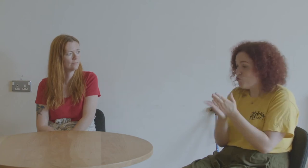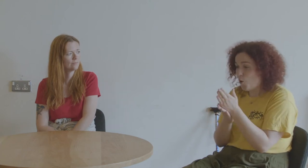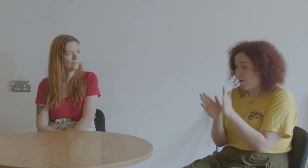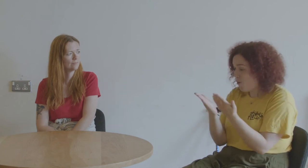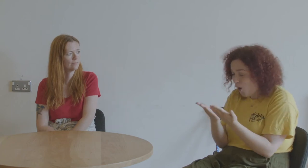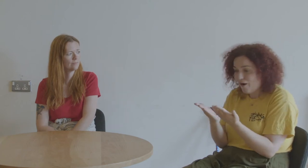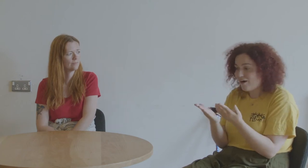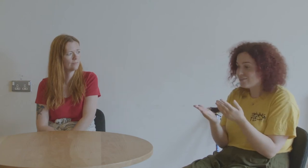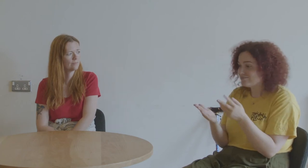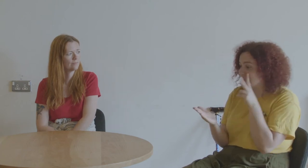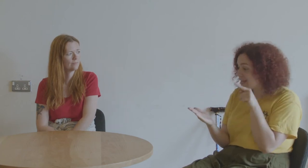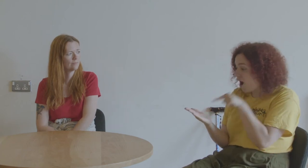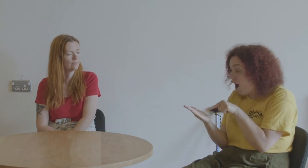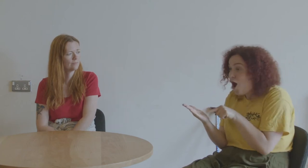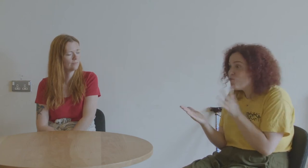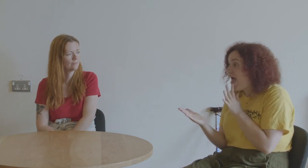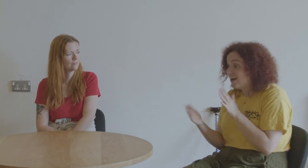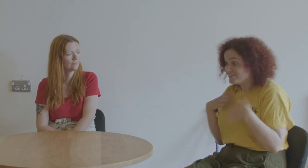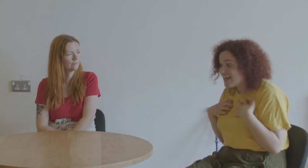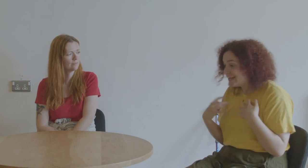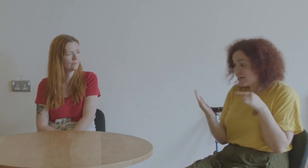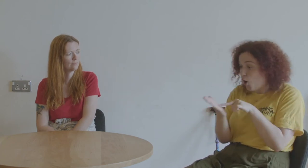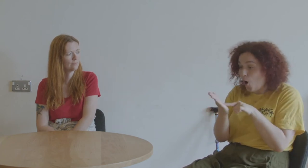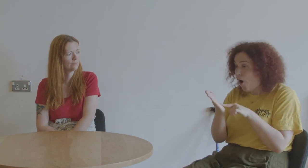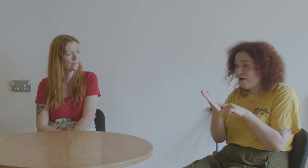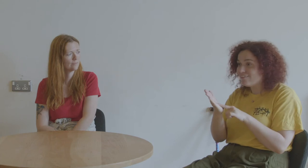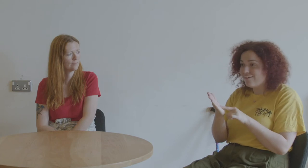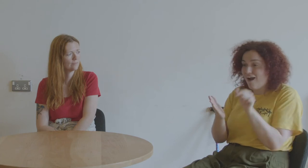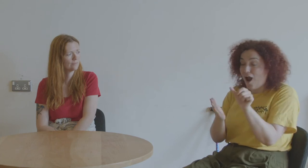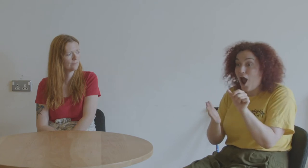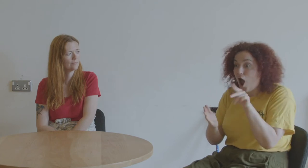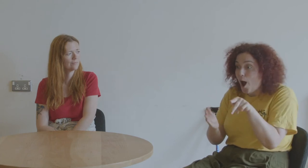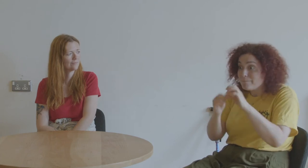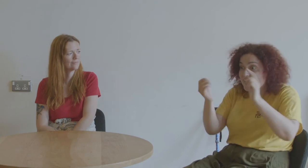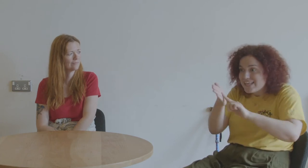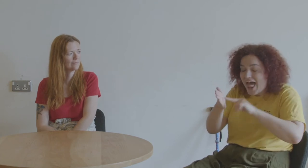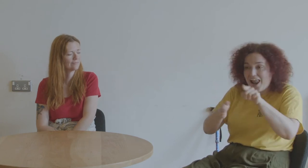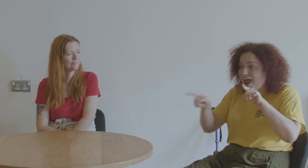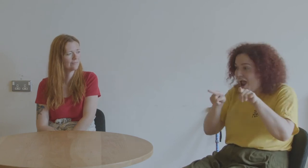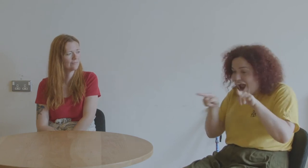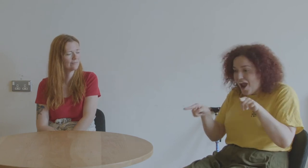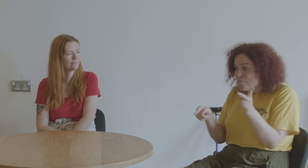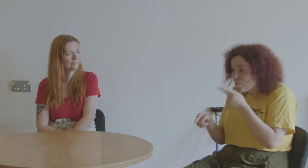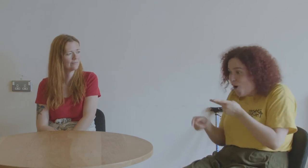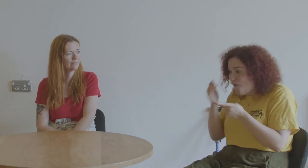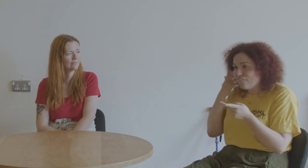felly mae'n gallu darllen y gymraeg yn llyfr, a weld y